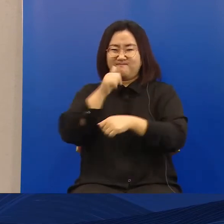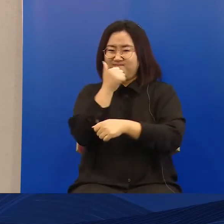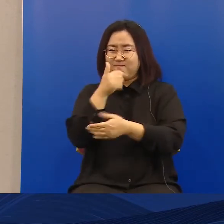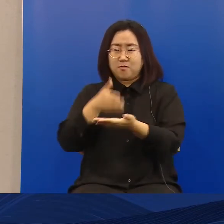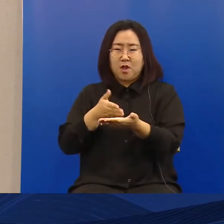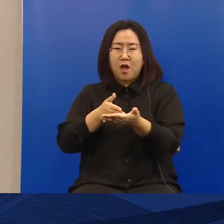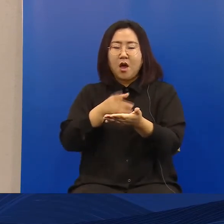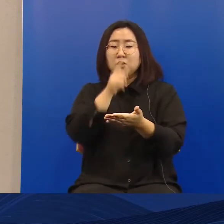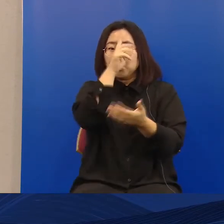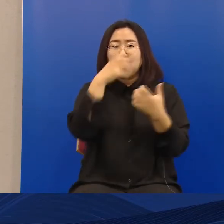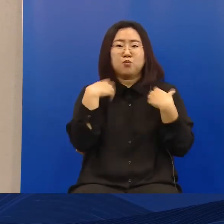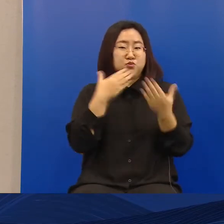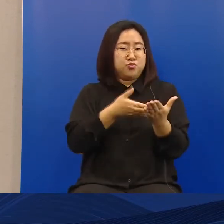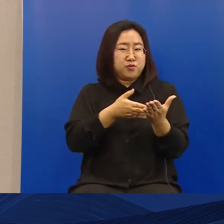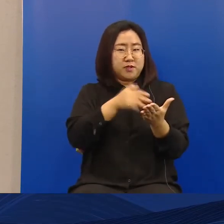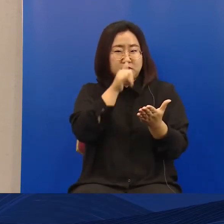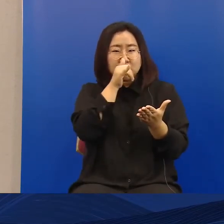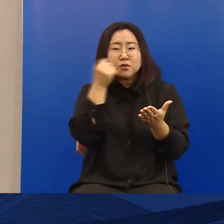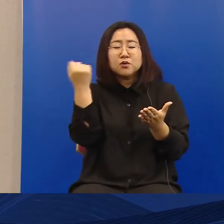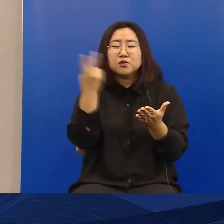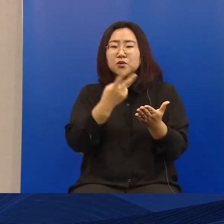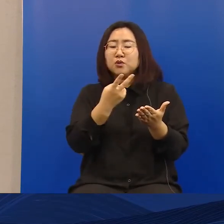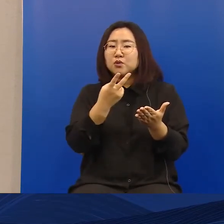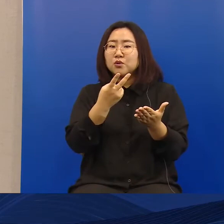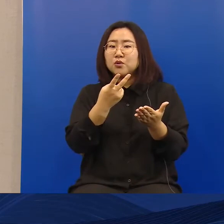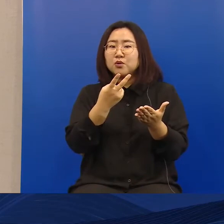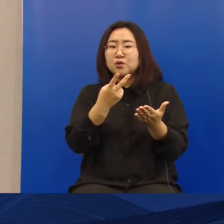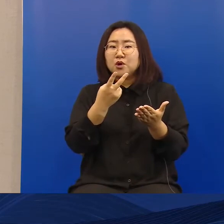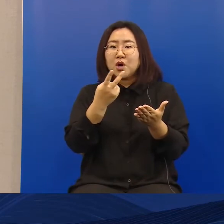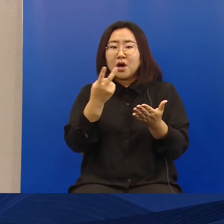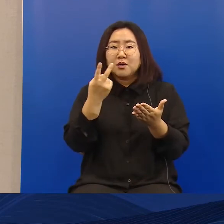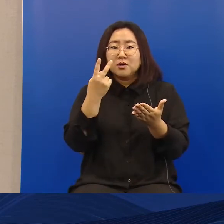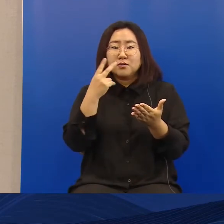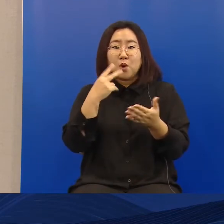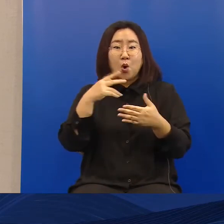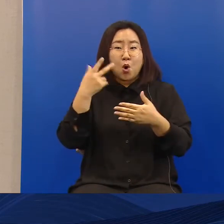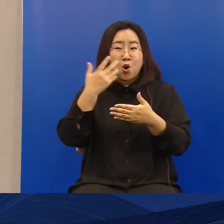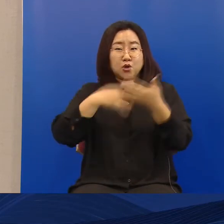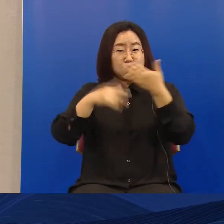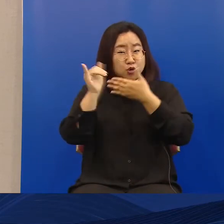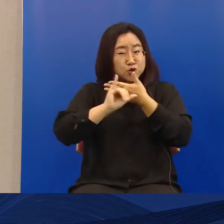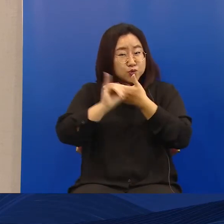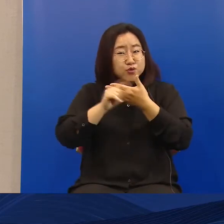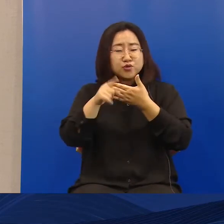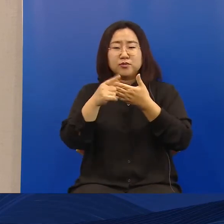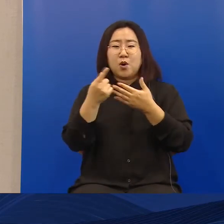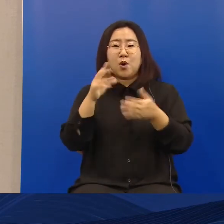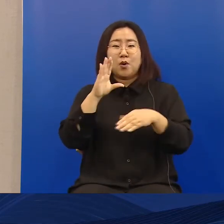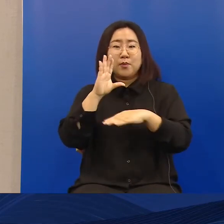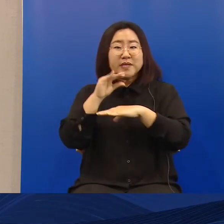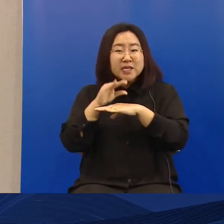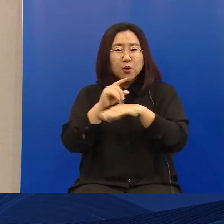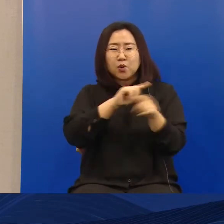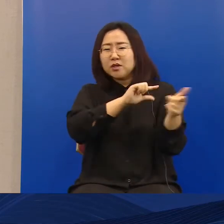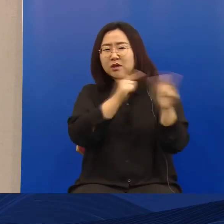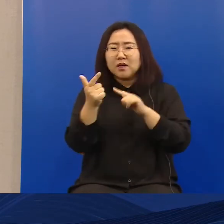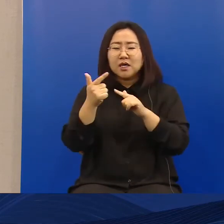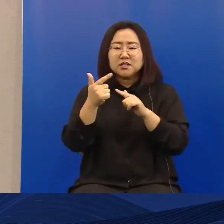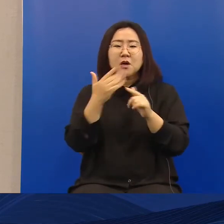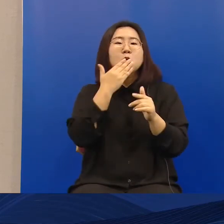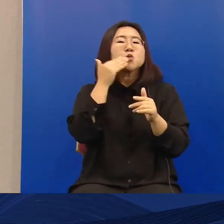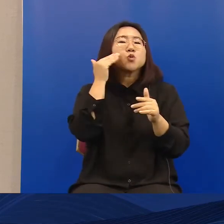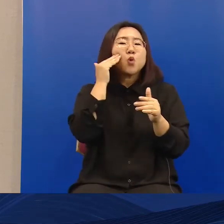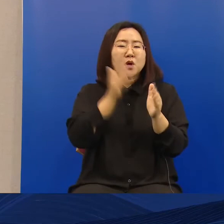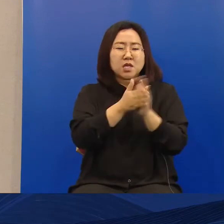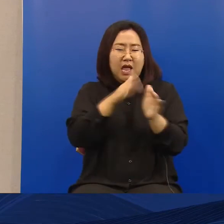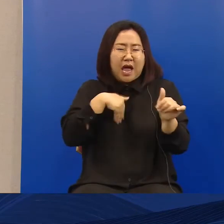정부 브리핑에도 있고요. 그리고 이제 비디오 중계 서비스에서도 수어 통역사가 있습니다. 이런 농인 시민들에게